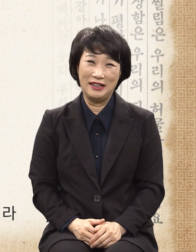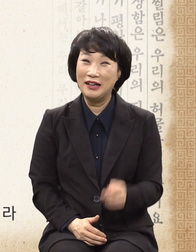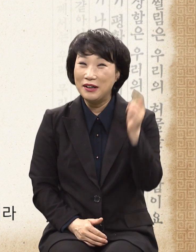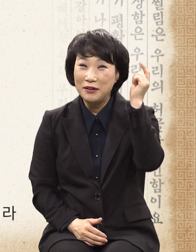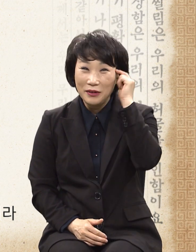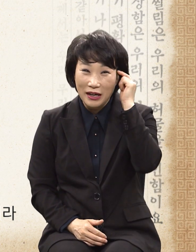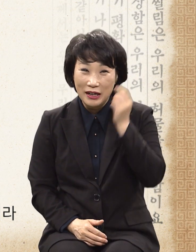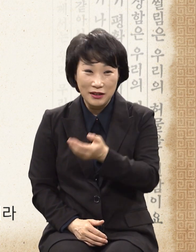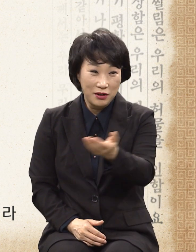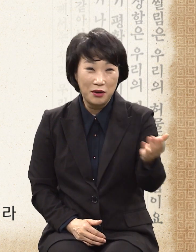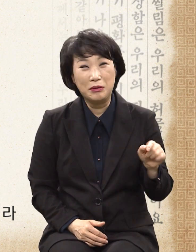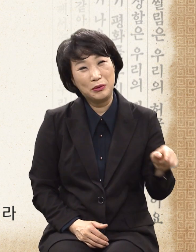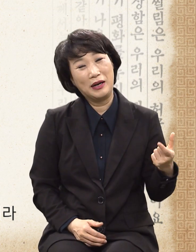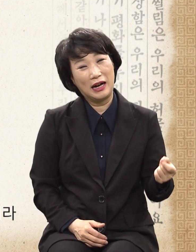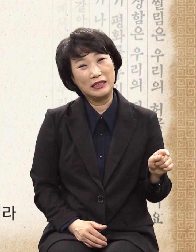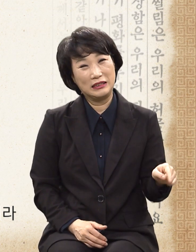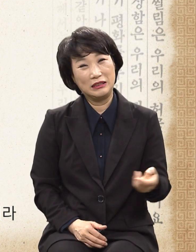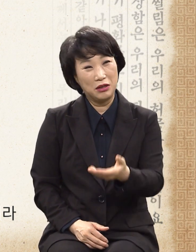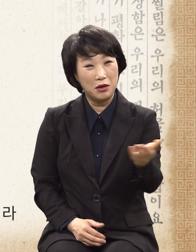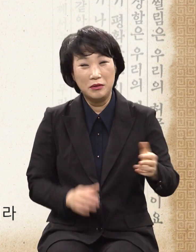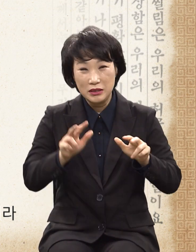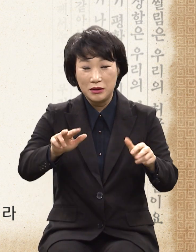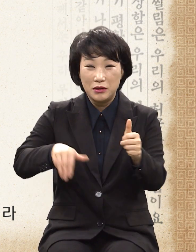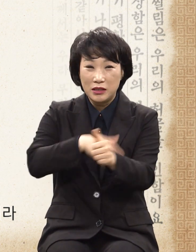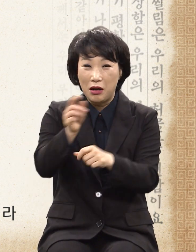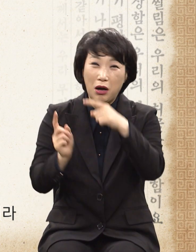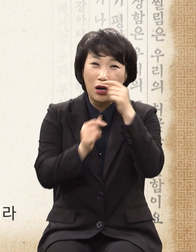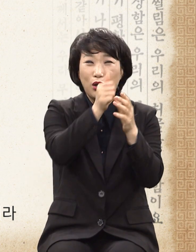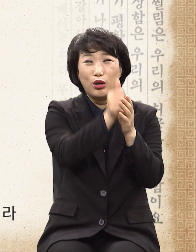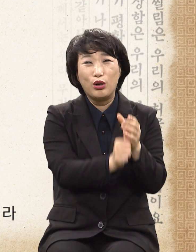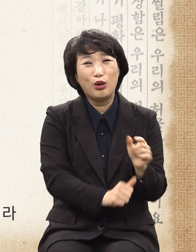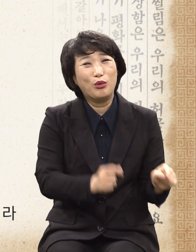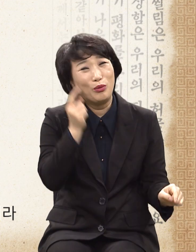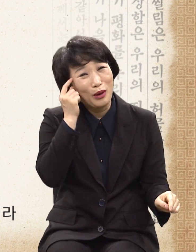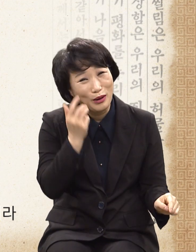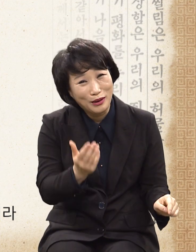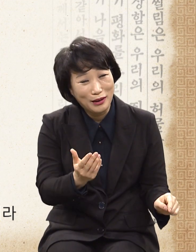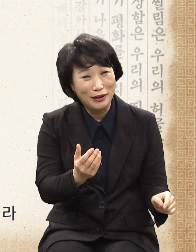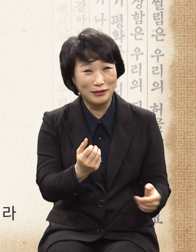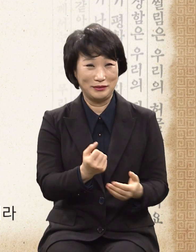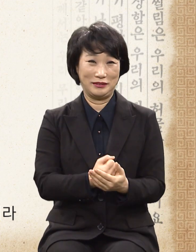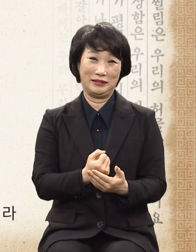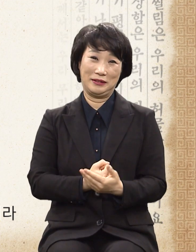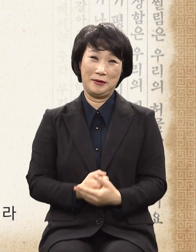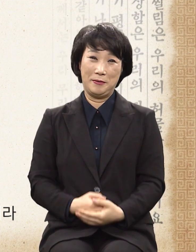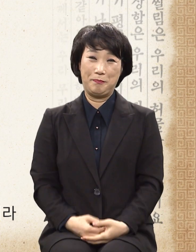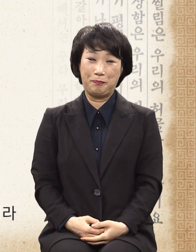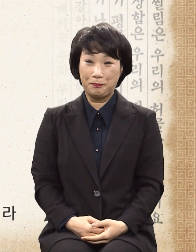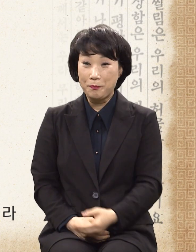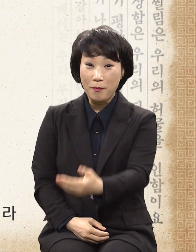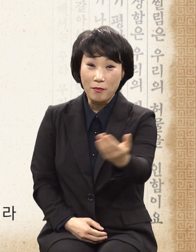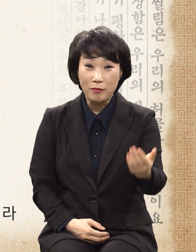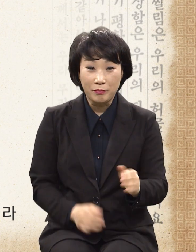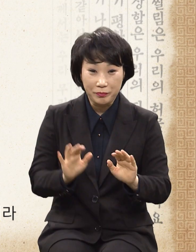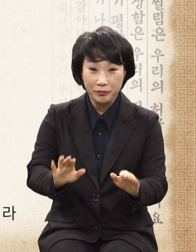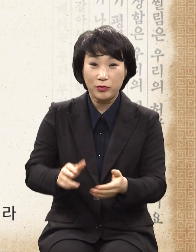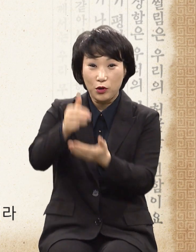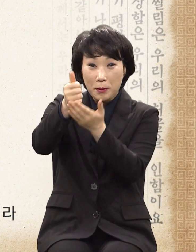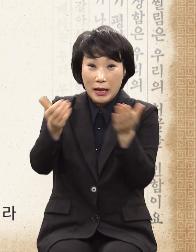어쩌다가 이 지경으로 이 시대는 타락했던 거야 그 말입니다. 응? 여러분